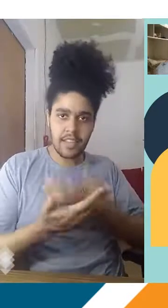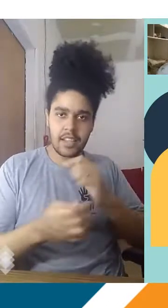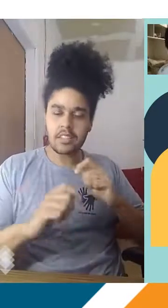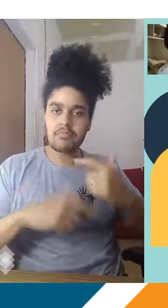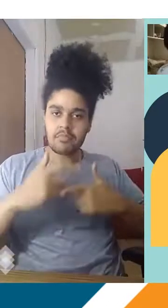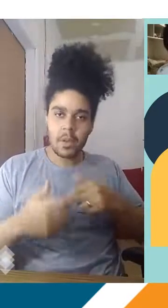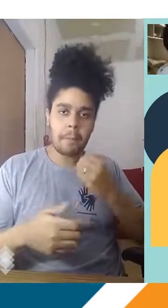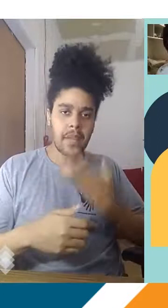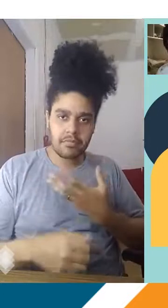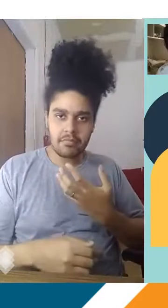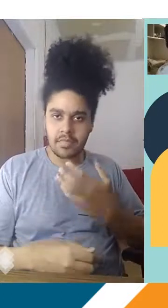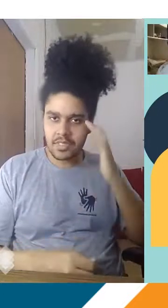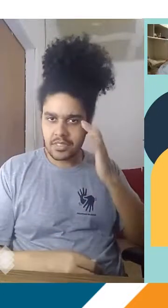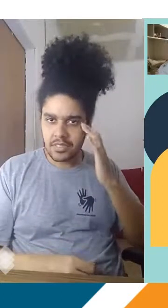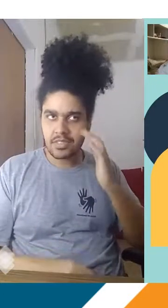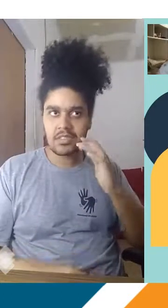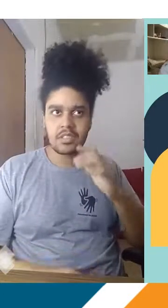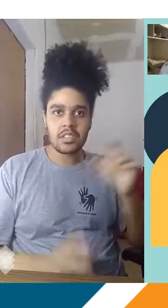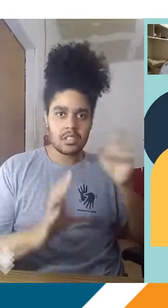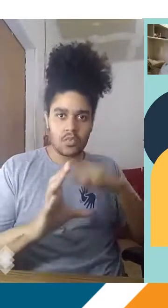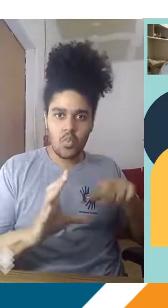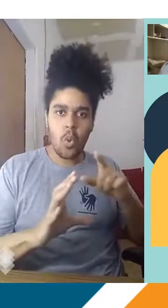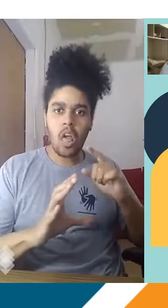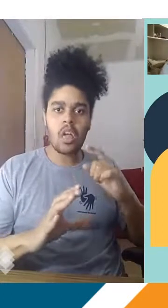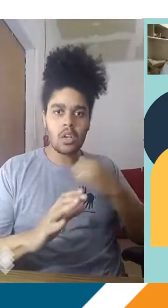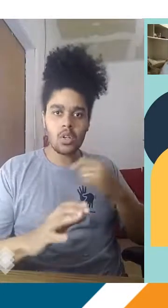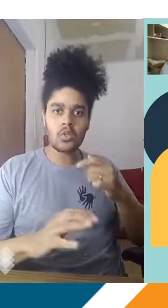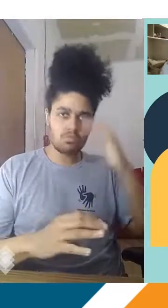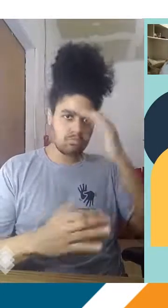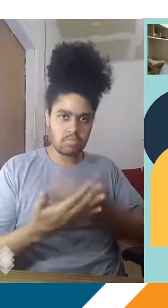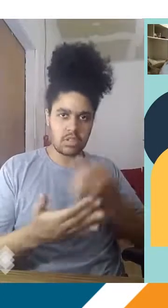tese funciona bem. Entendem? É aqui que está a circularidade. Estou